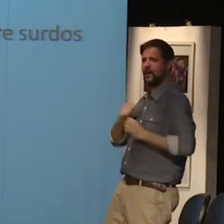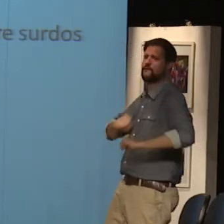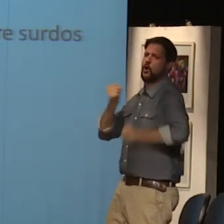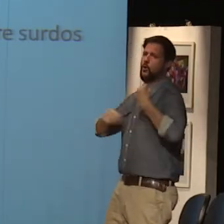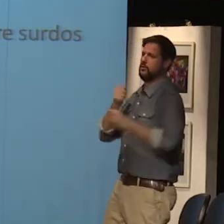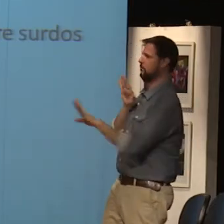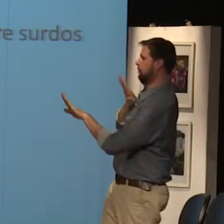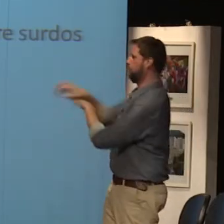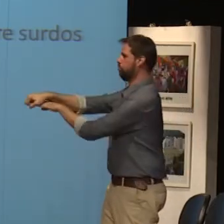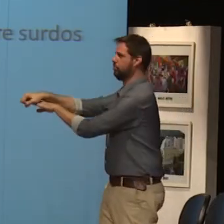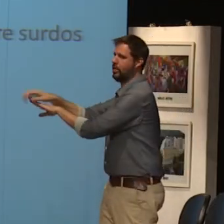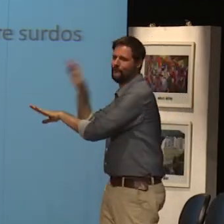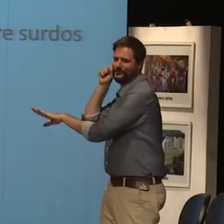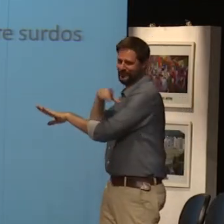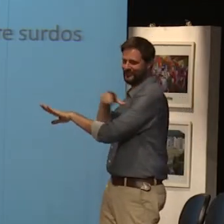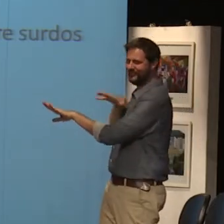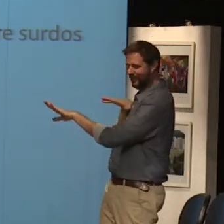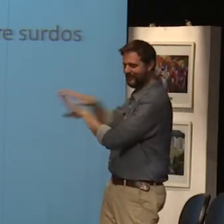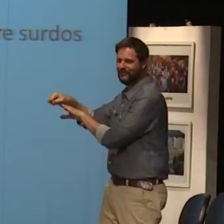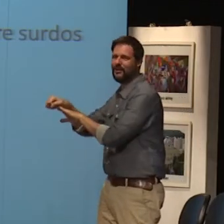se dando. Então, o ouvinte